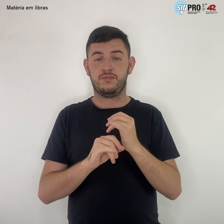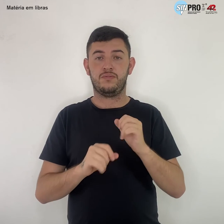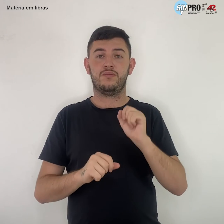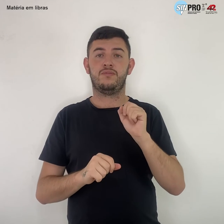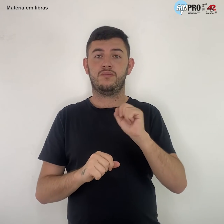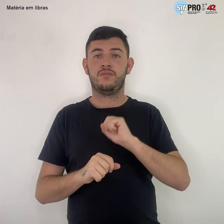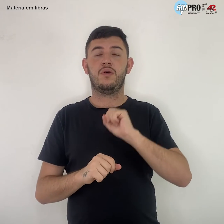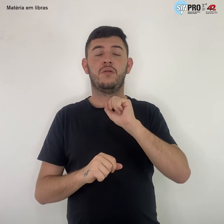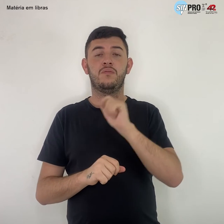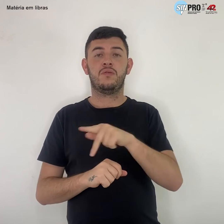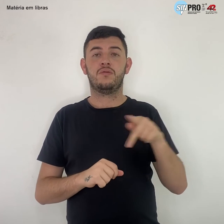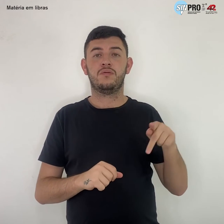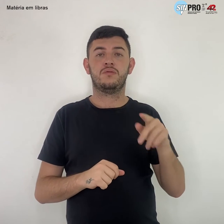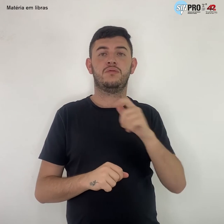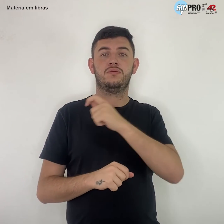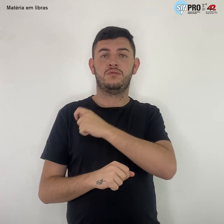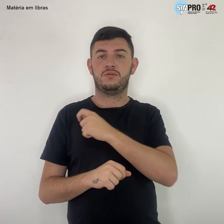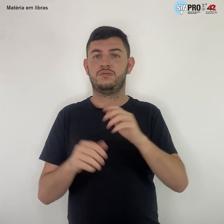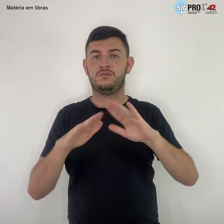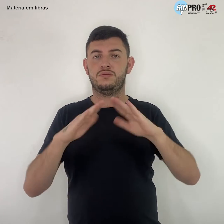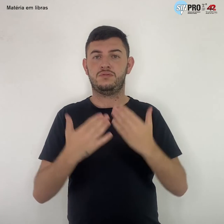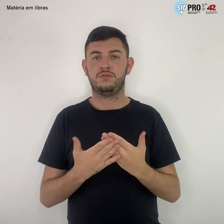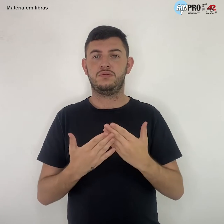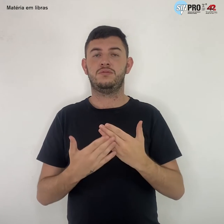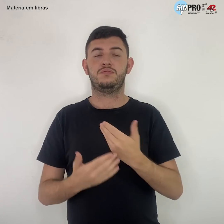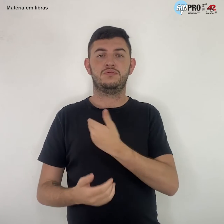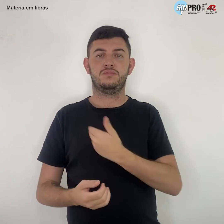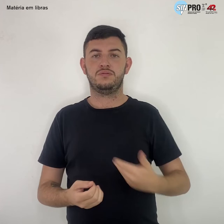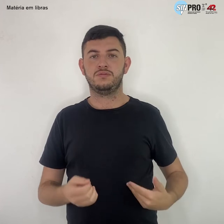escolas públicas. A lei número